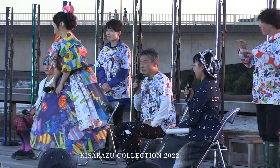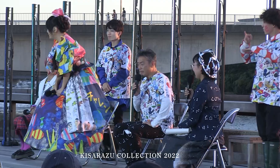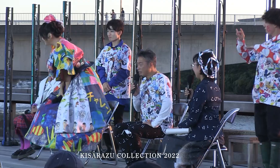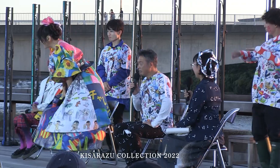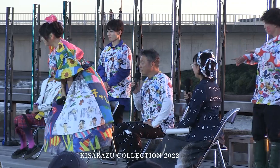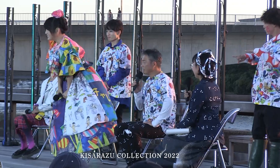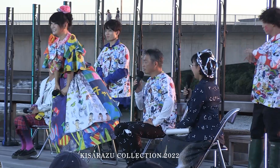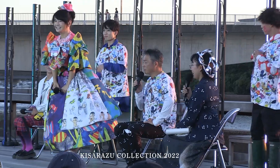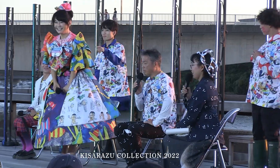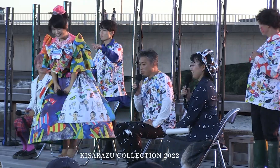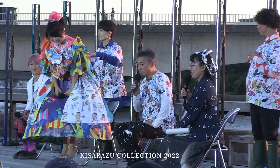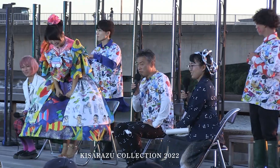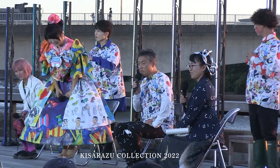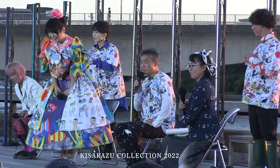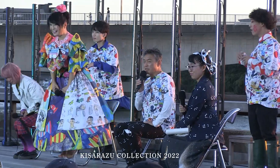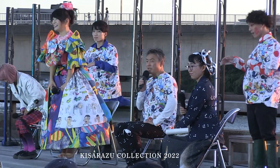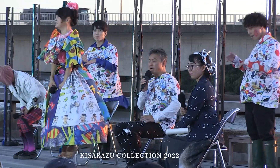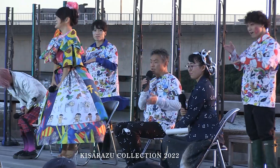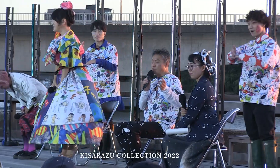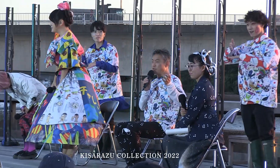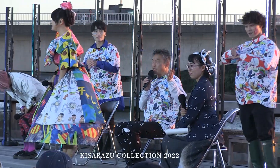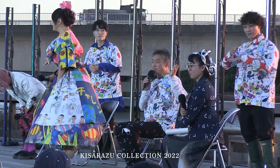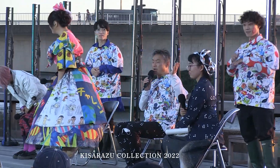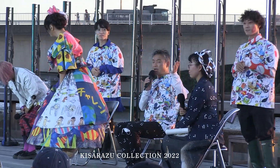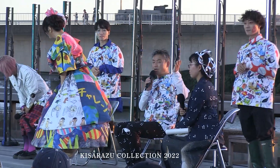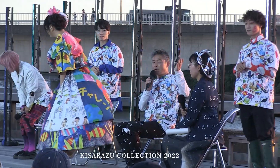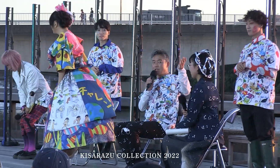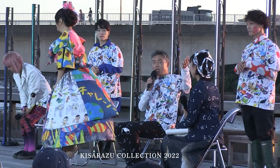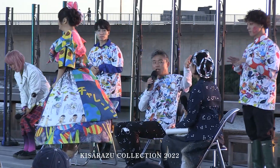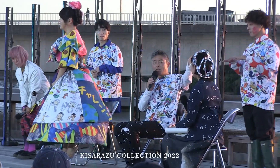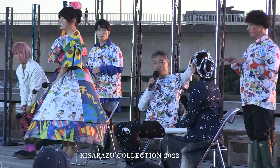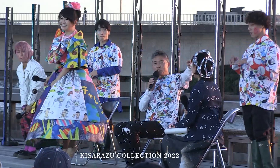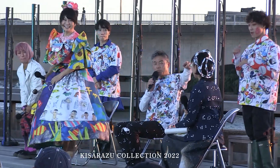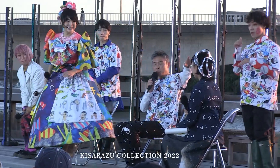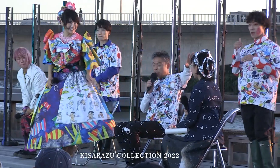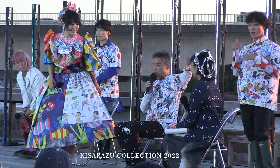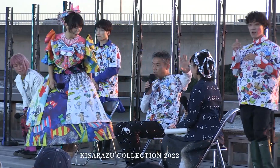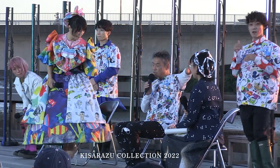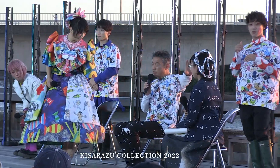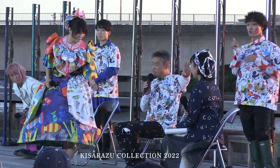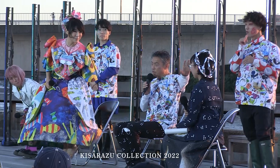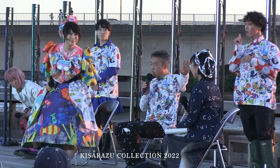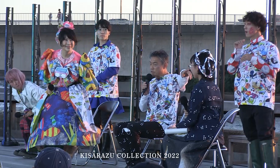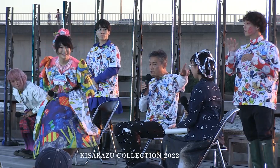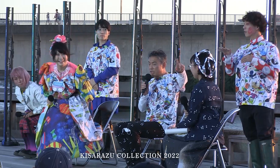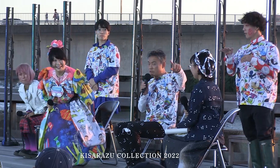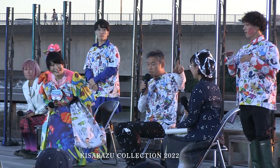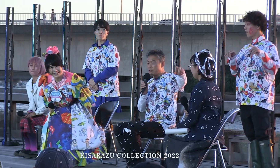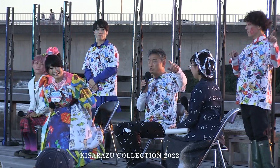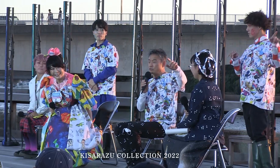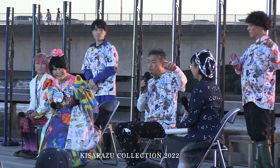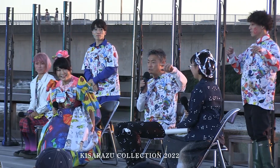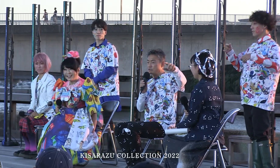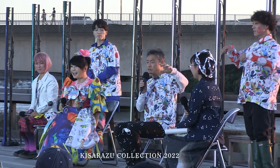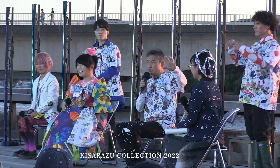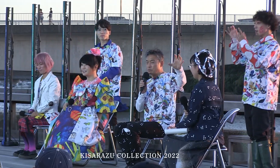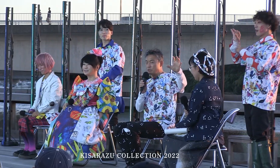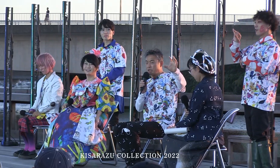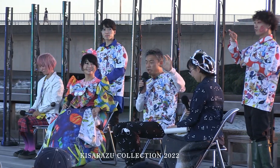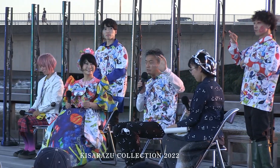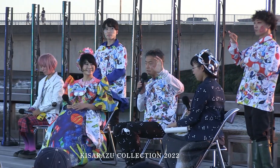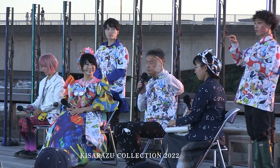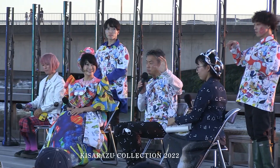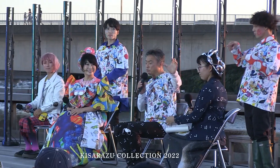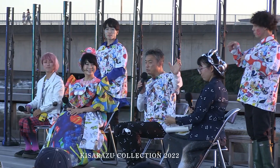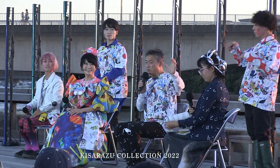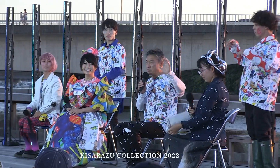。ありがとうございます。例えばご案内あったように、 あちらに木更津っていう文